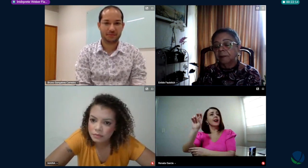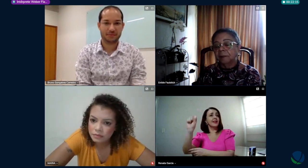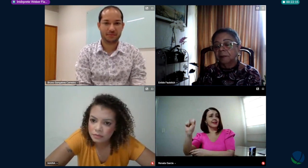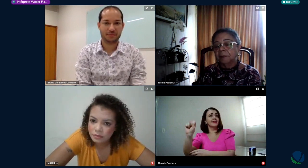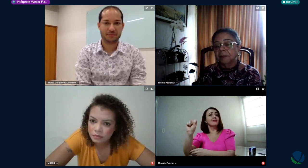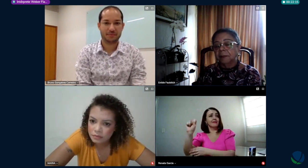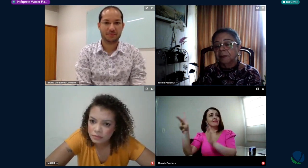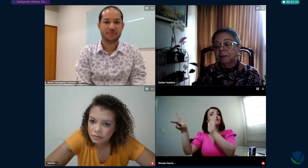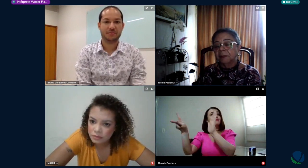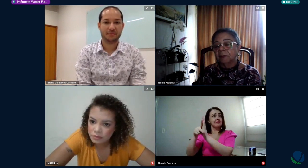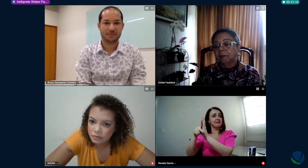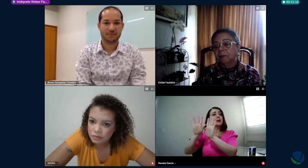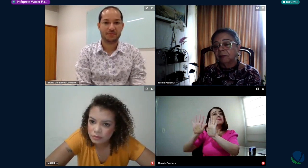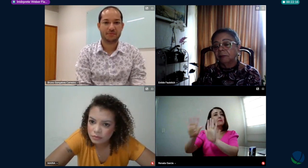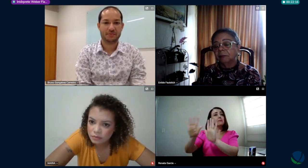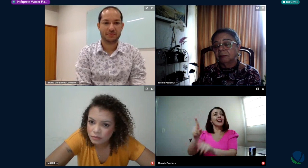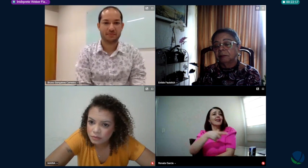existe